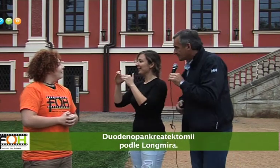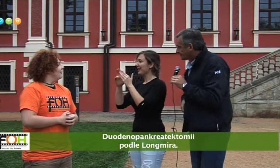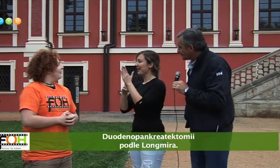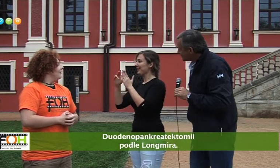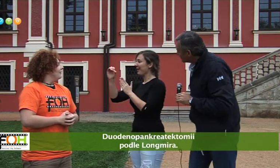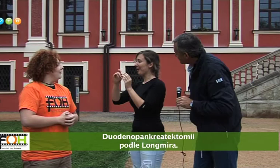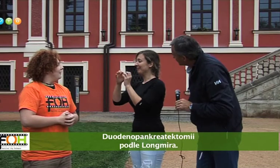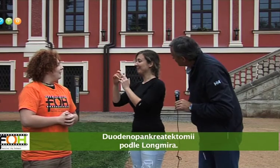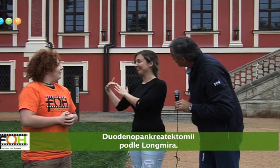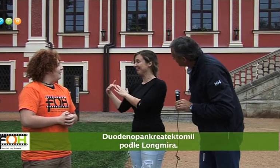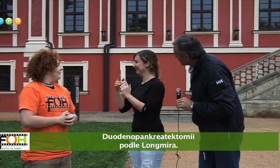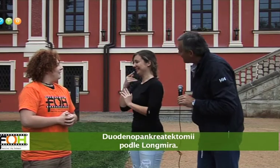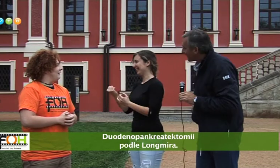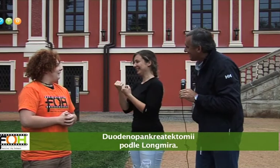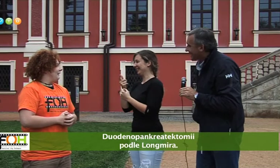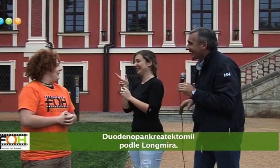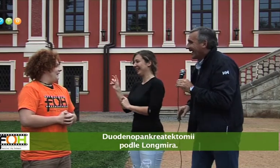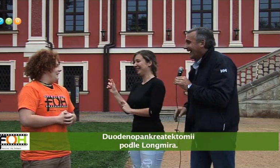Longmira.